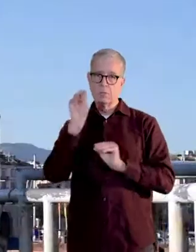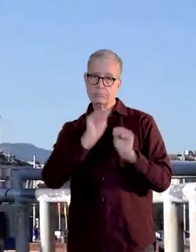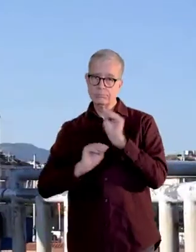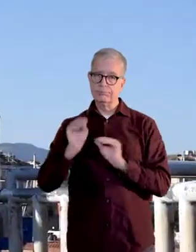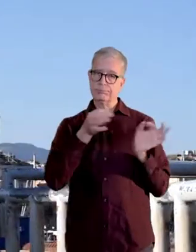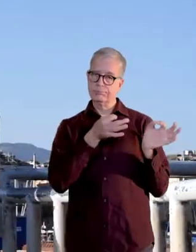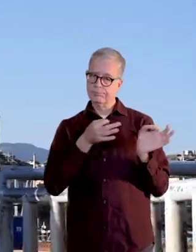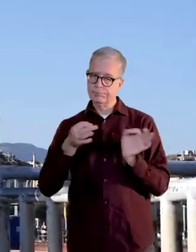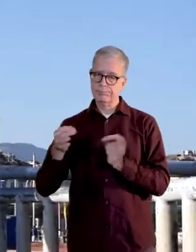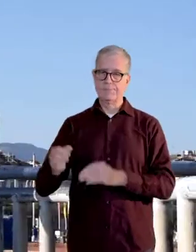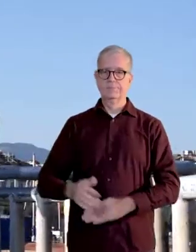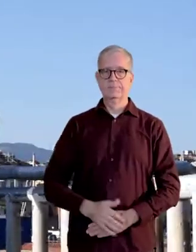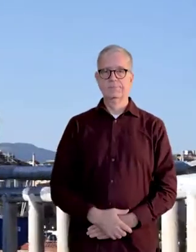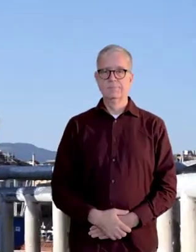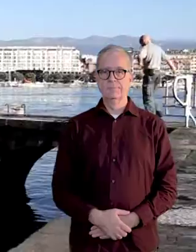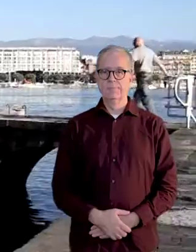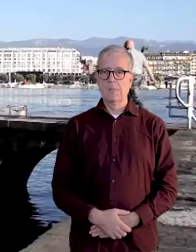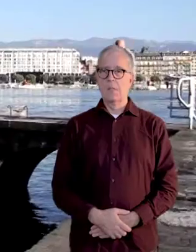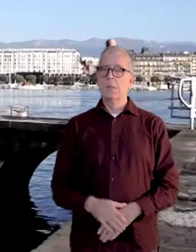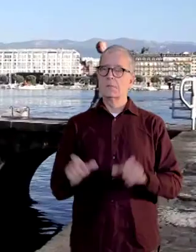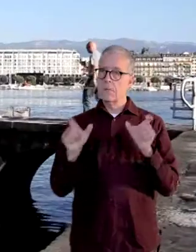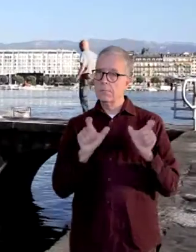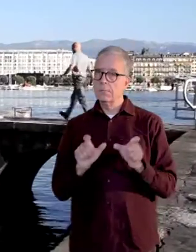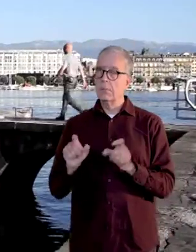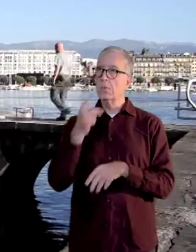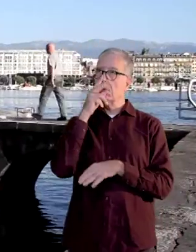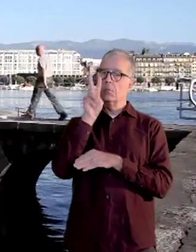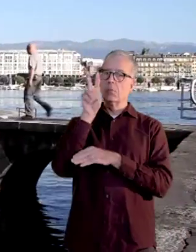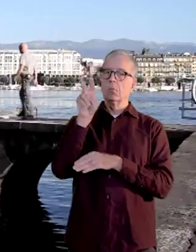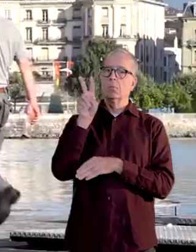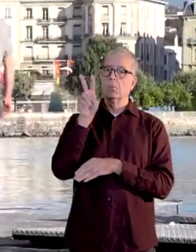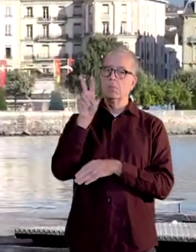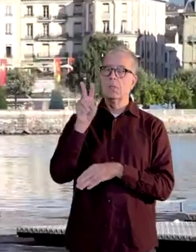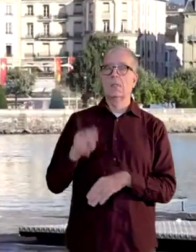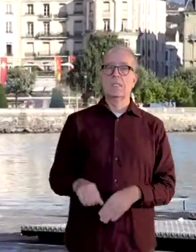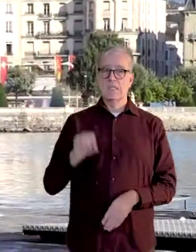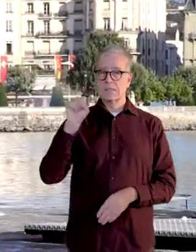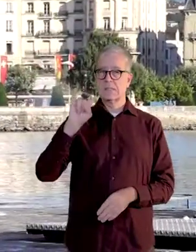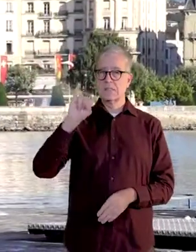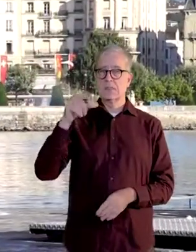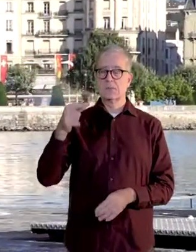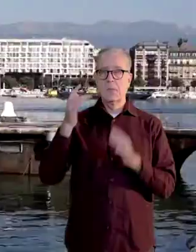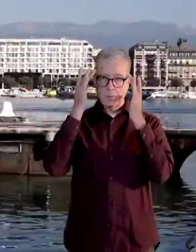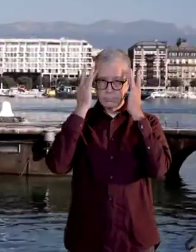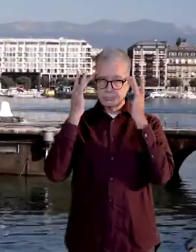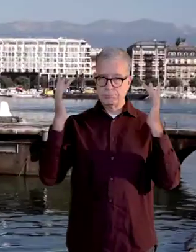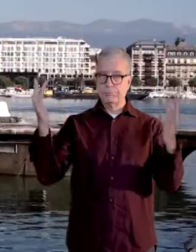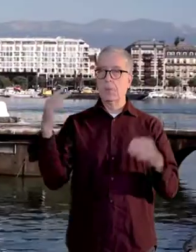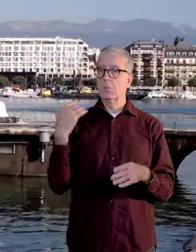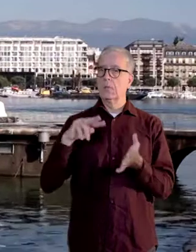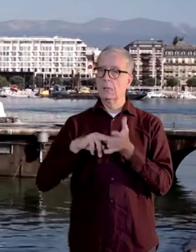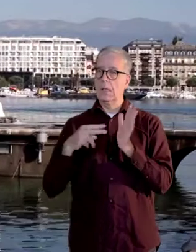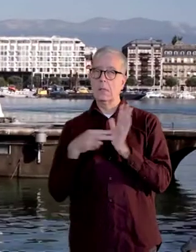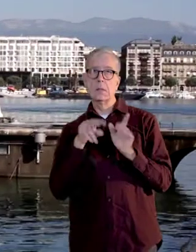Pour stabiliser la monumentale sculpture liquide et permettre un flot constant, SIG a mis en œuvre tout son savoir-faire.